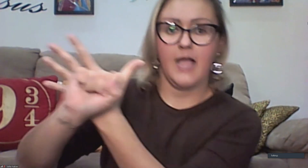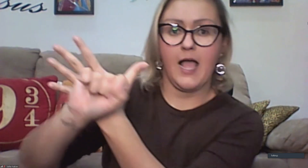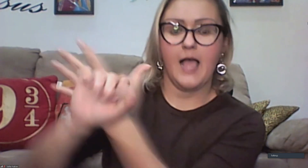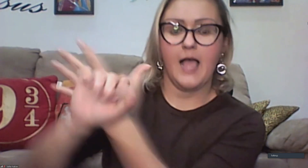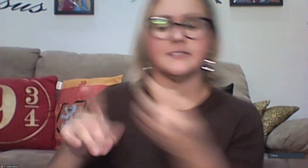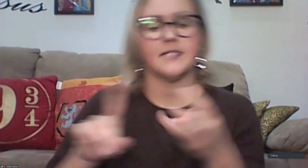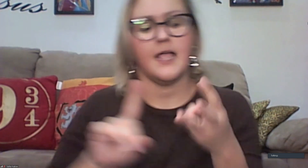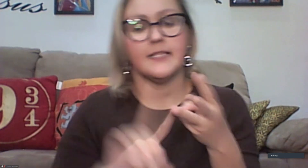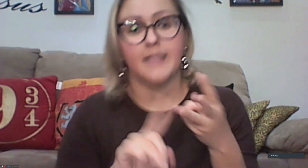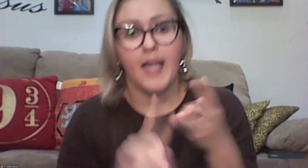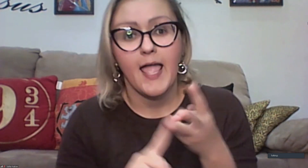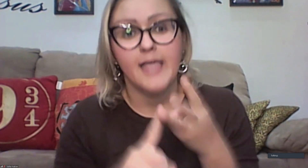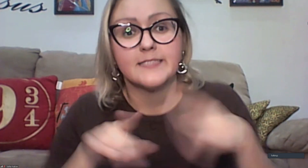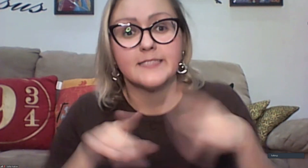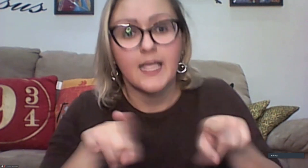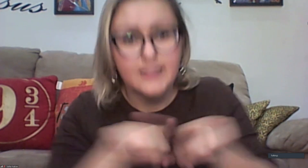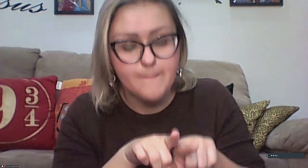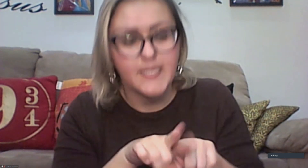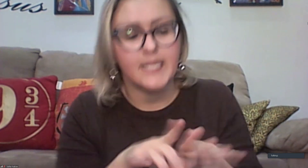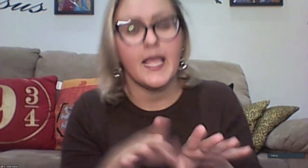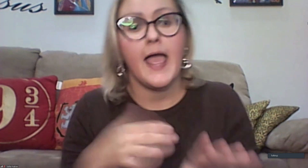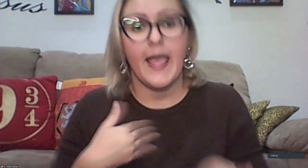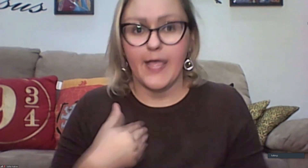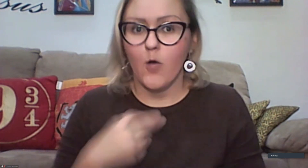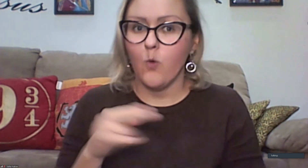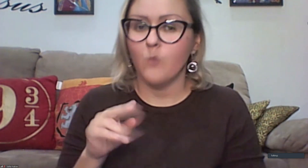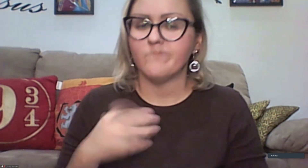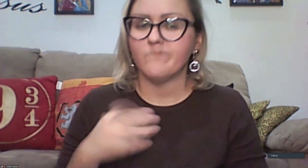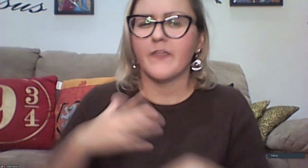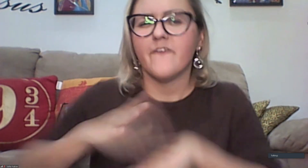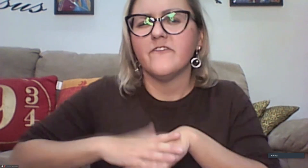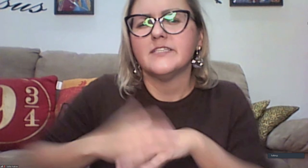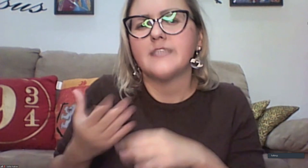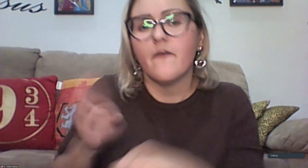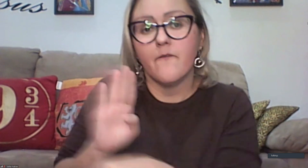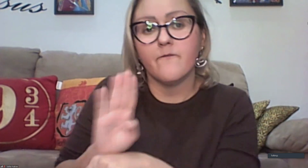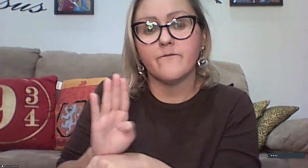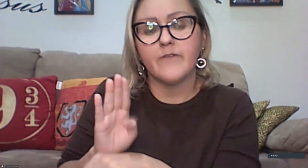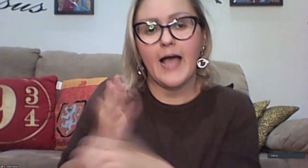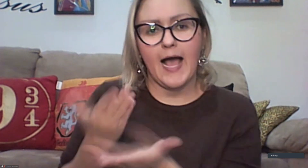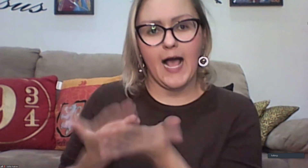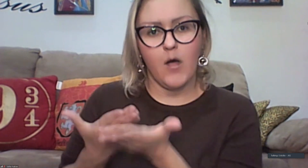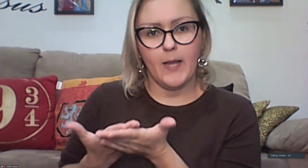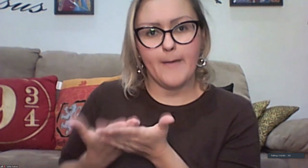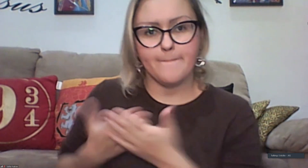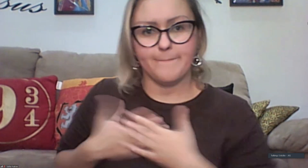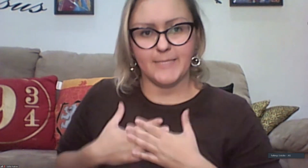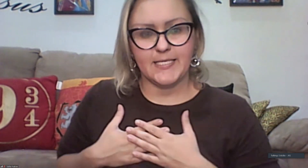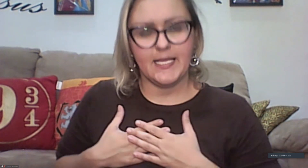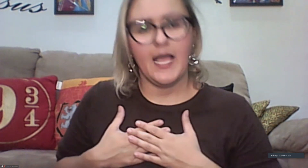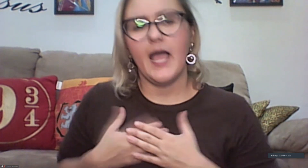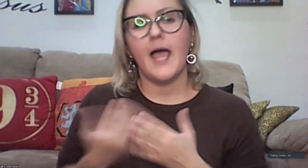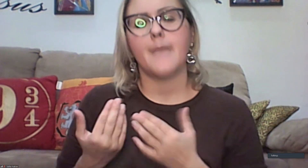por vídeo, a questão do Facebook. Então eu vou fazer, por exemplo, uma videoaula minha.